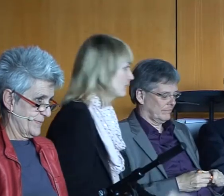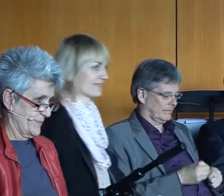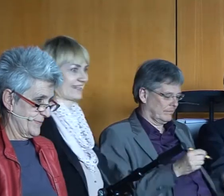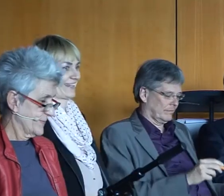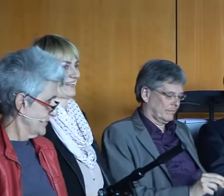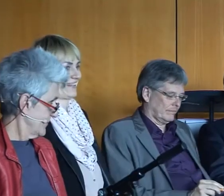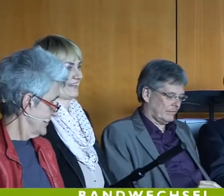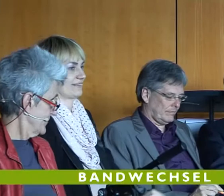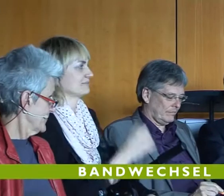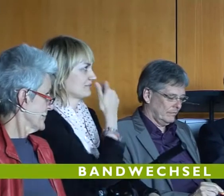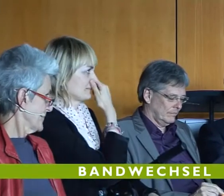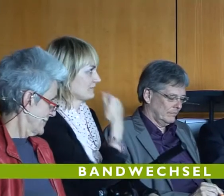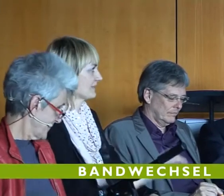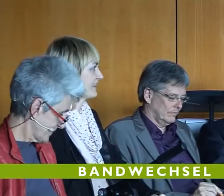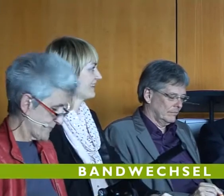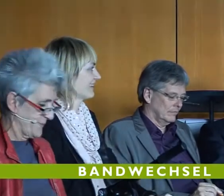Gut, so ist das.